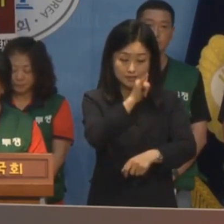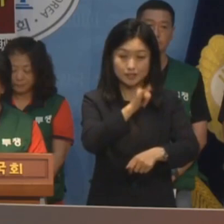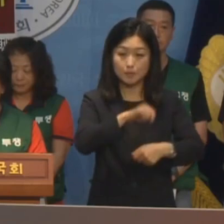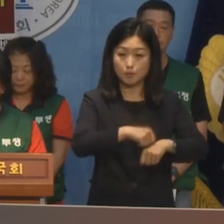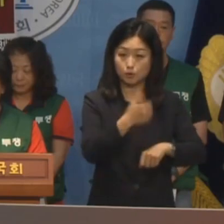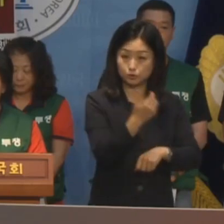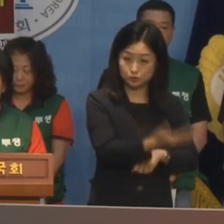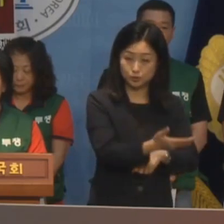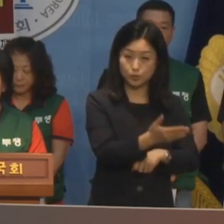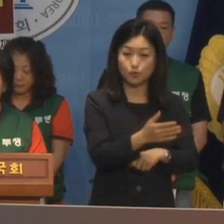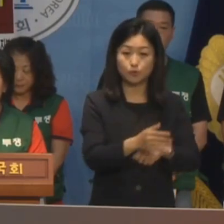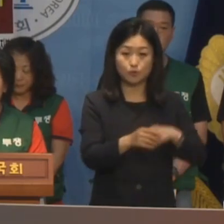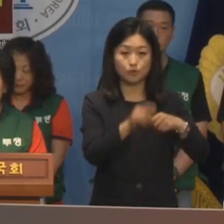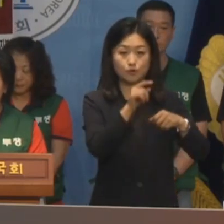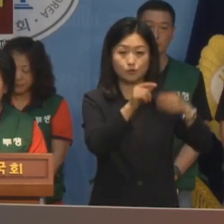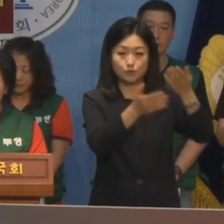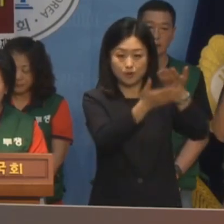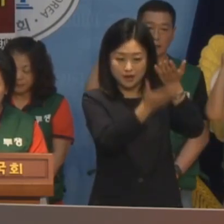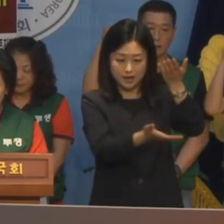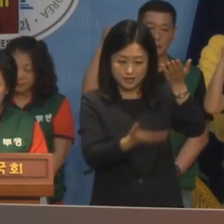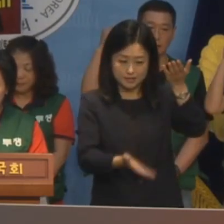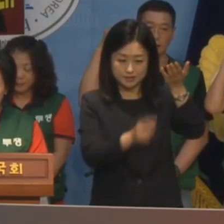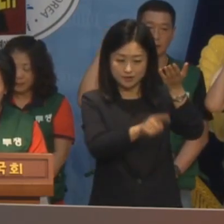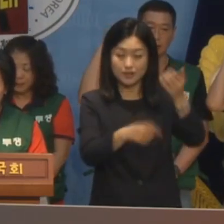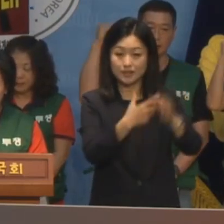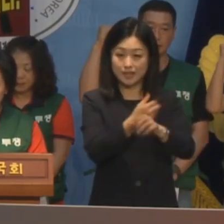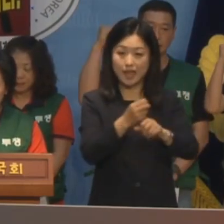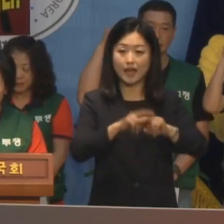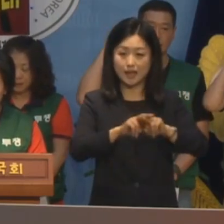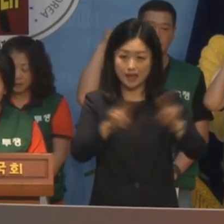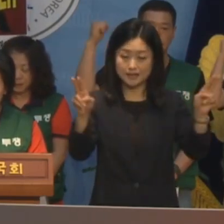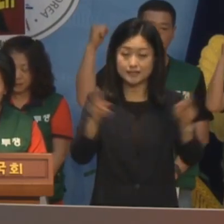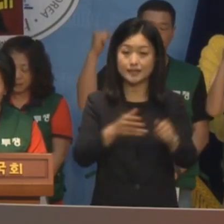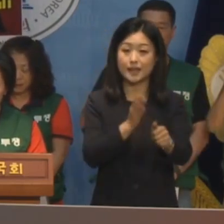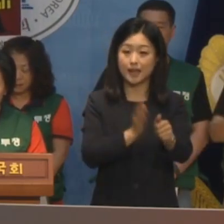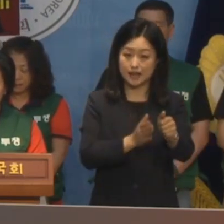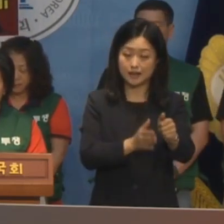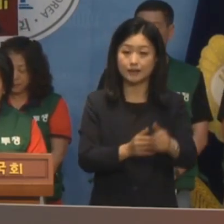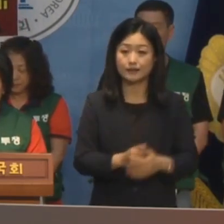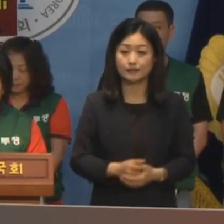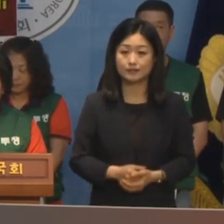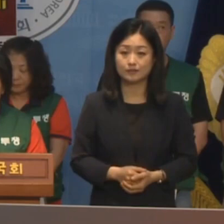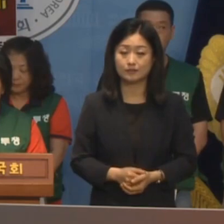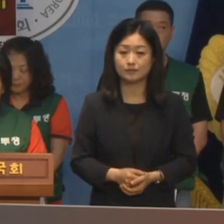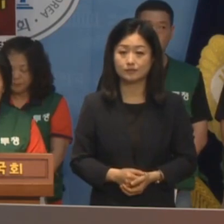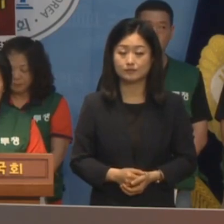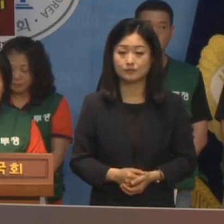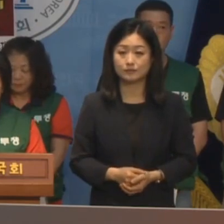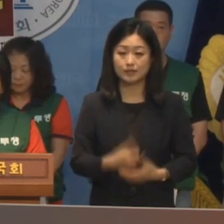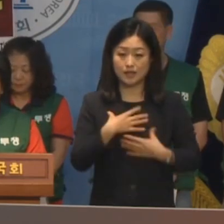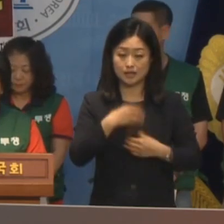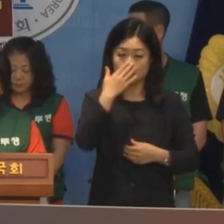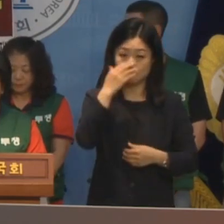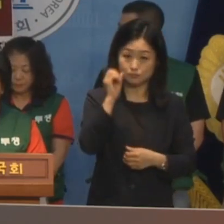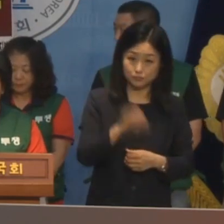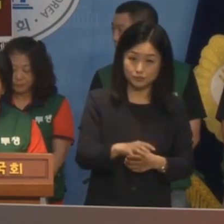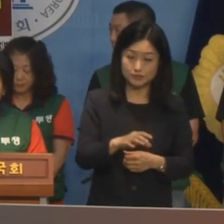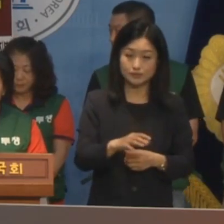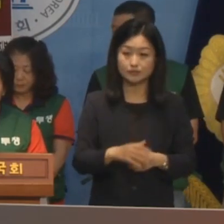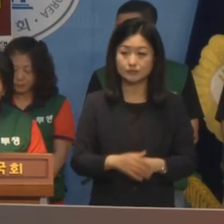주 맥서브와 계약을 해지하라. 해지하라. 해지하라. 해지하라. 안전무시